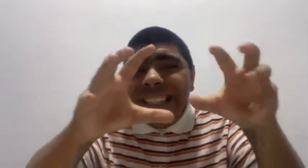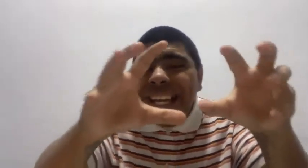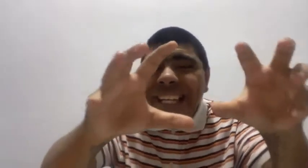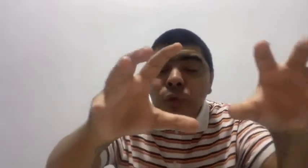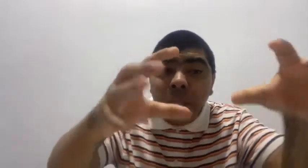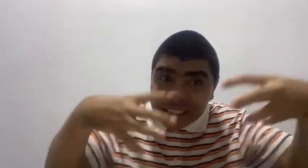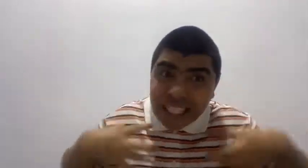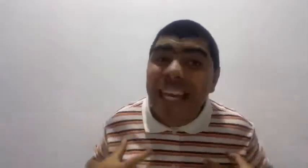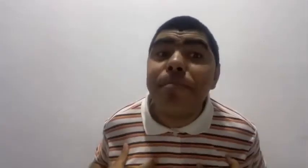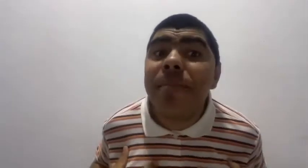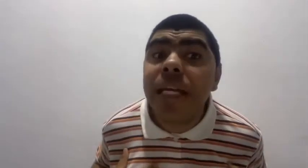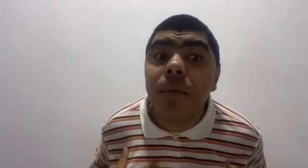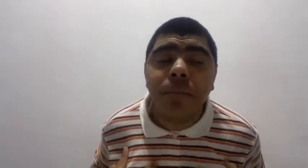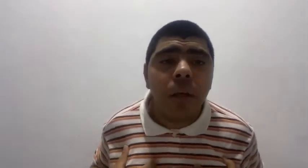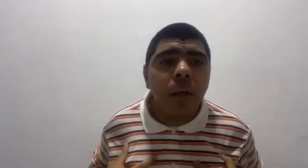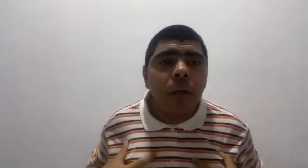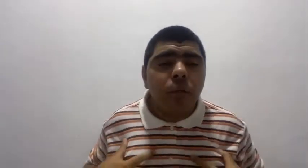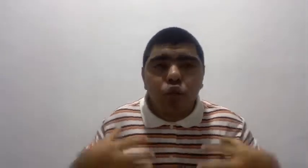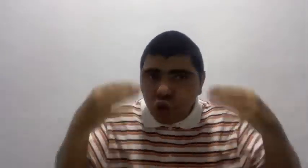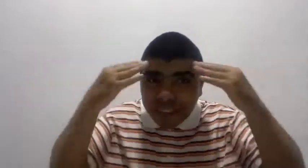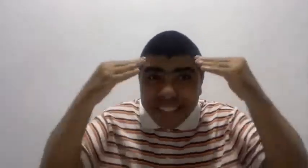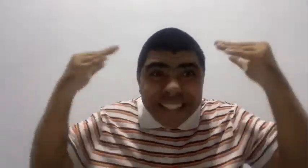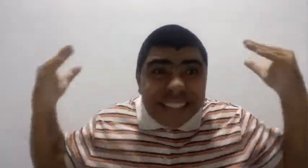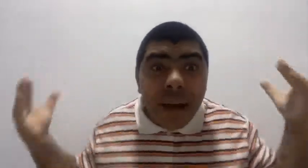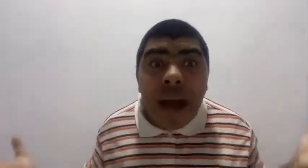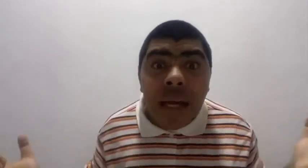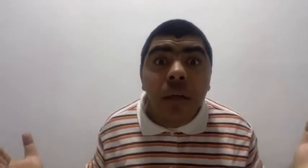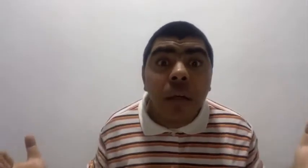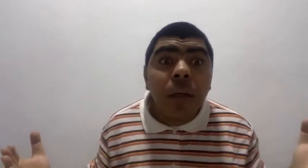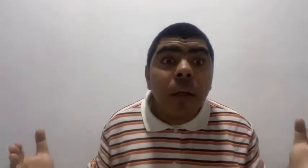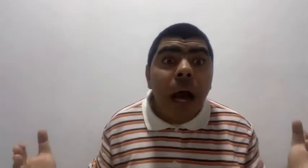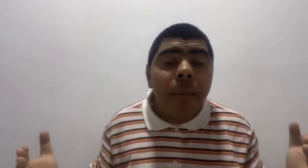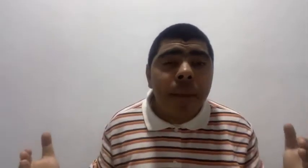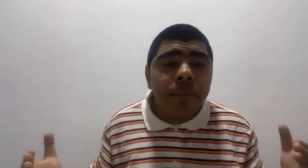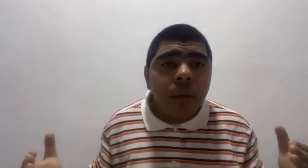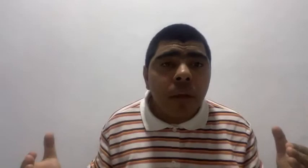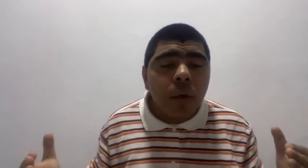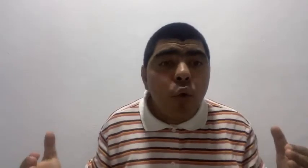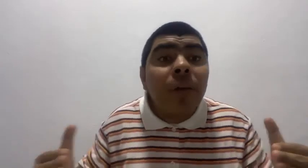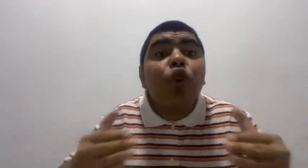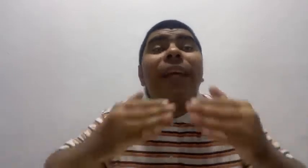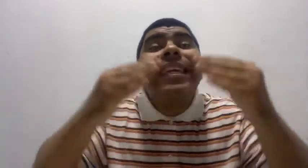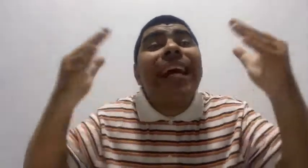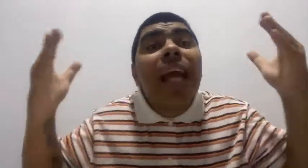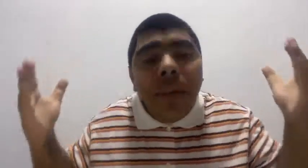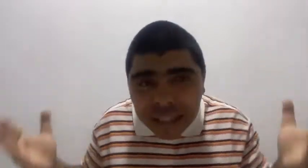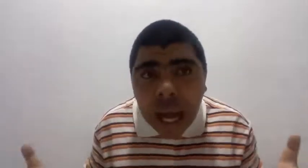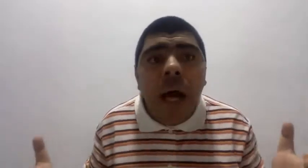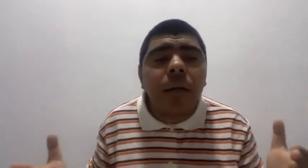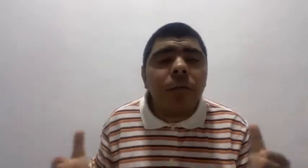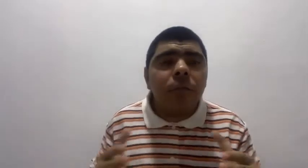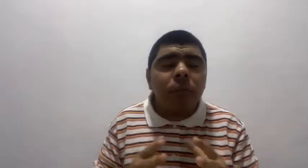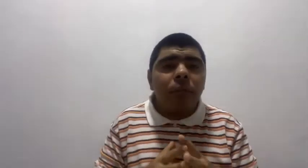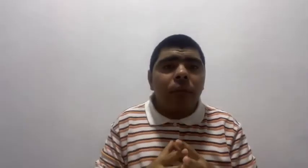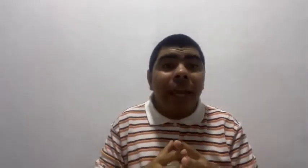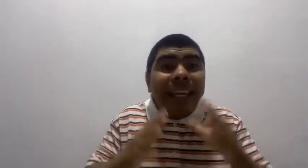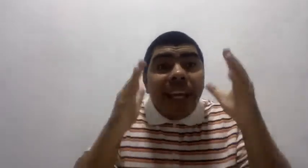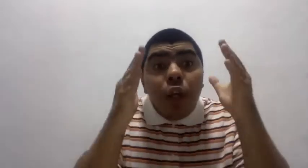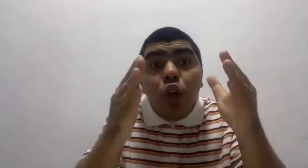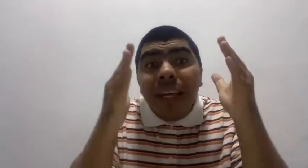de Cristo en ti y en mí. No se sienta mal, amén, cuando le digan la verdad. Es que Dios quiere